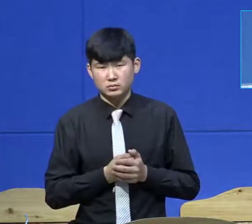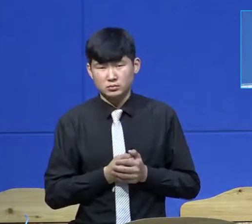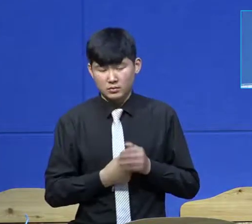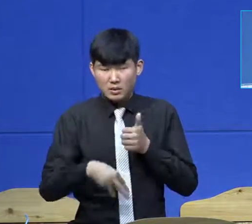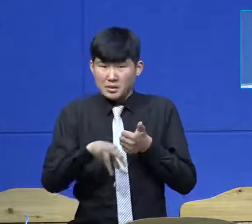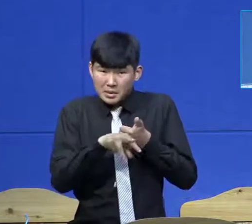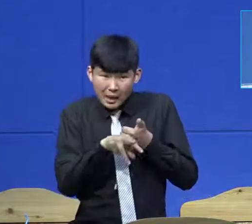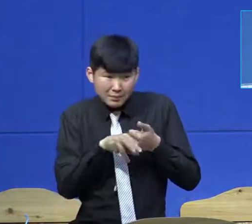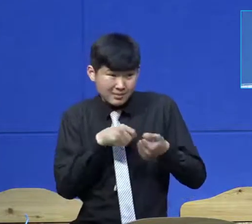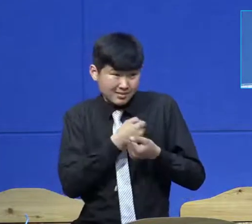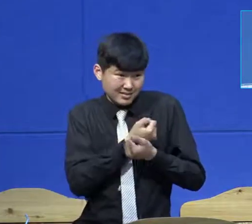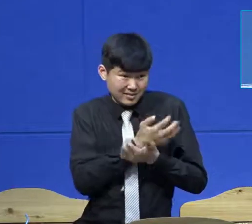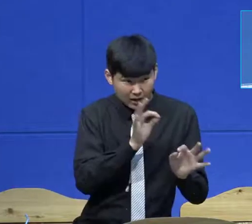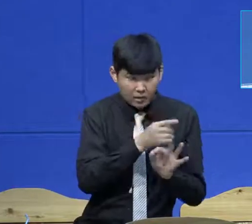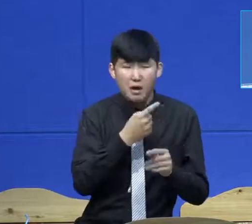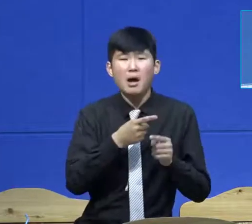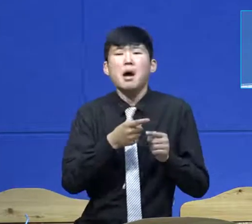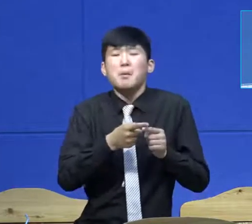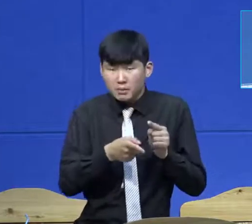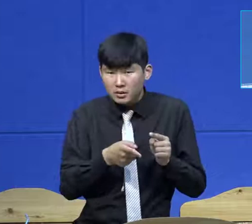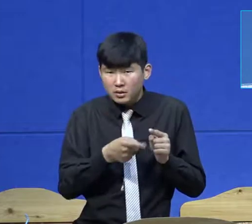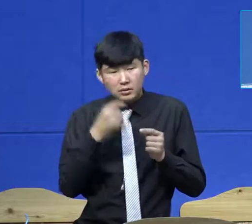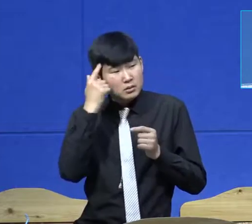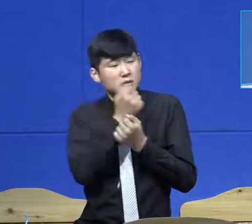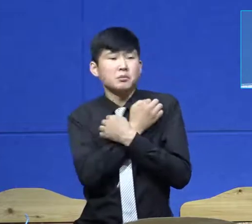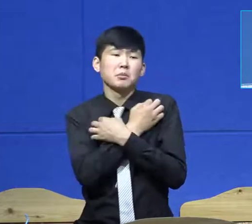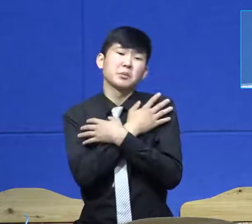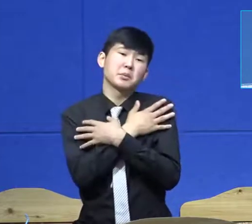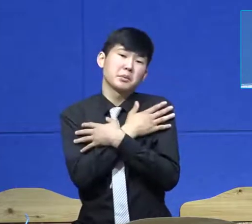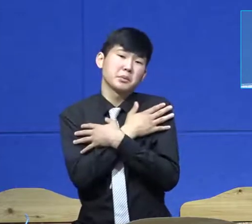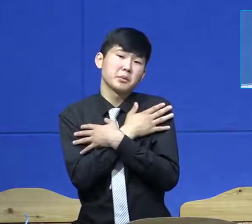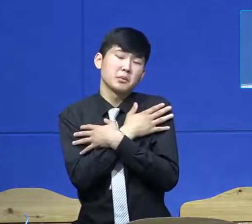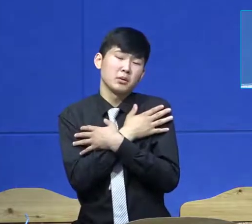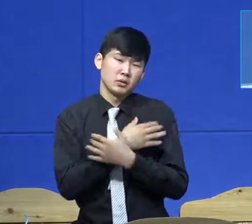Сайн мэдээ тарахгүй л амар. Амгалан байна.